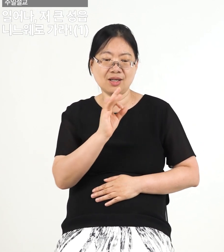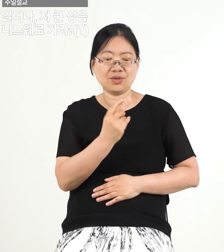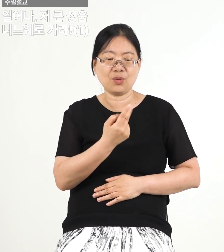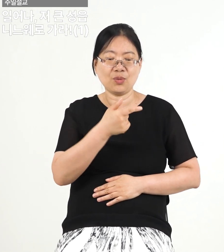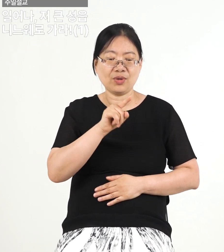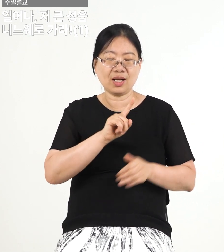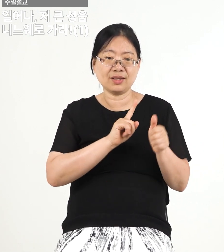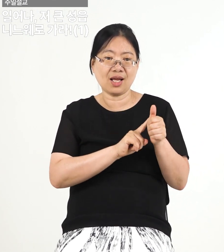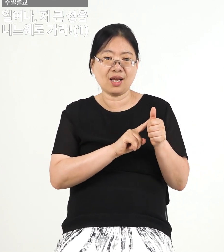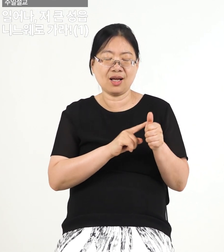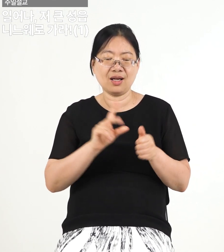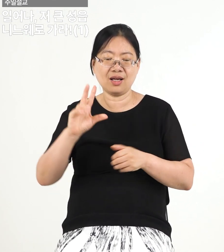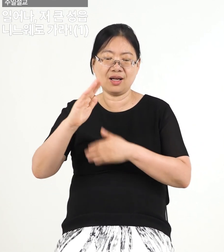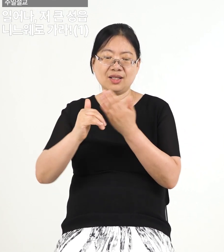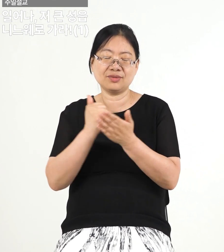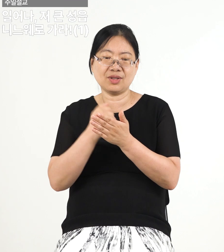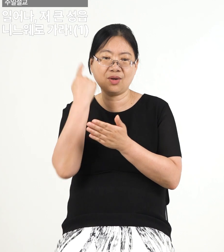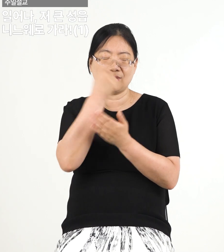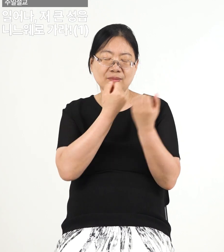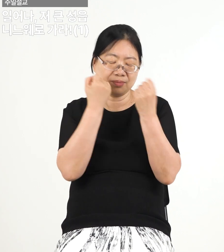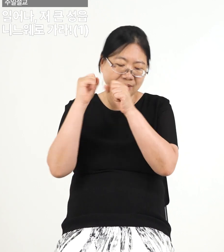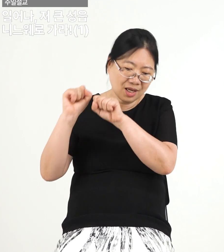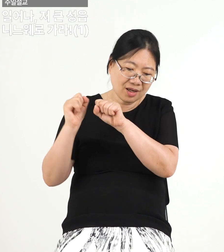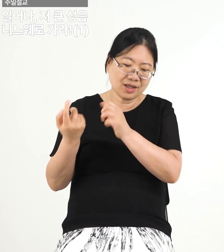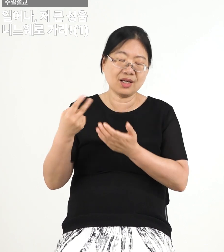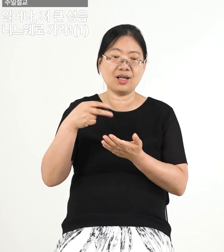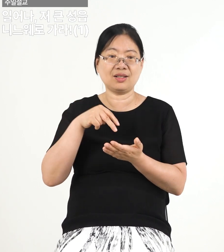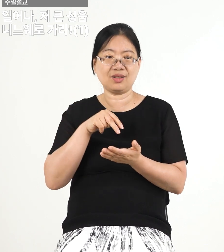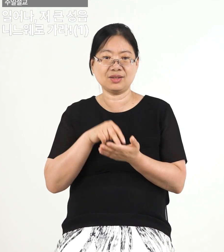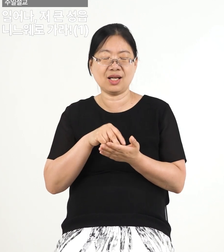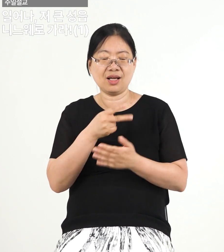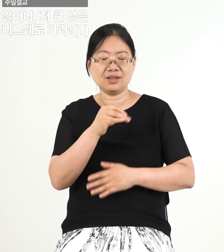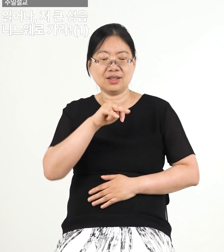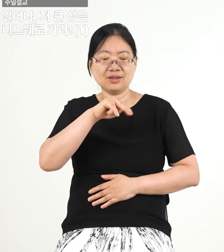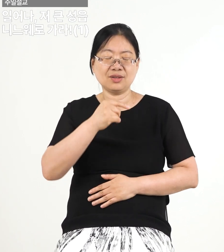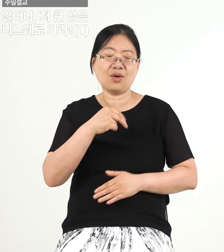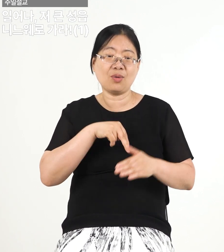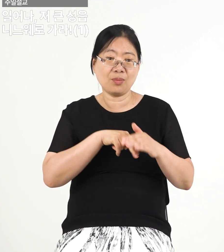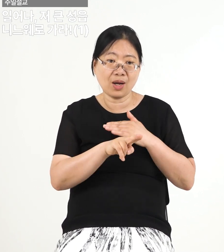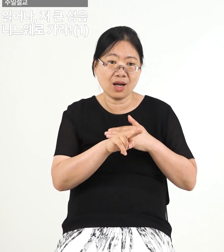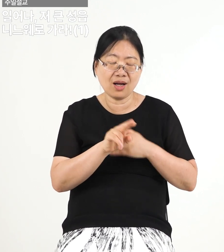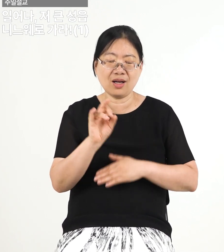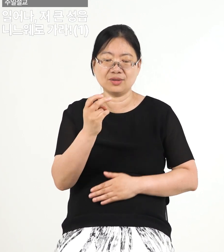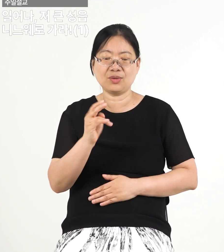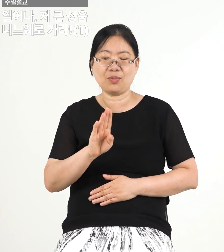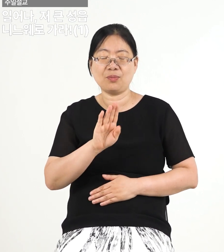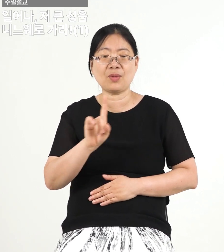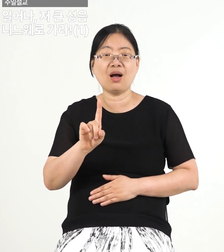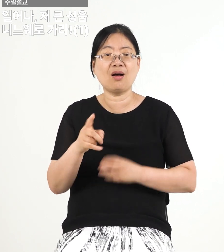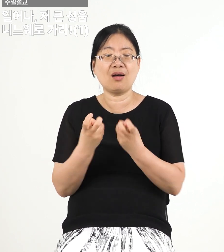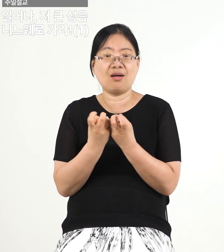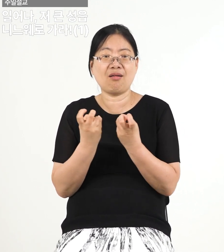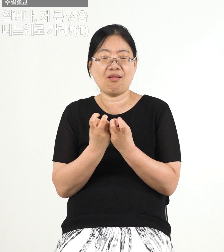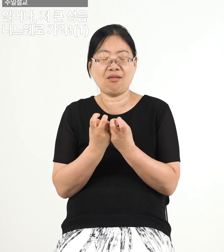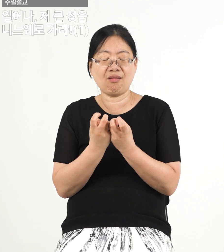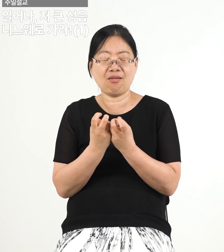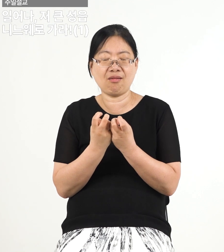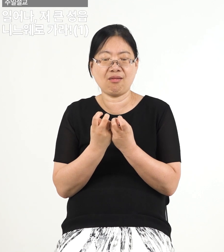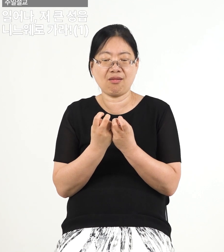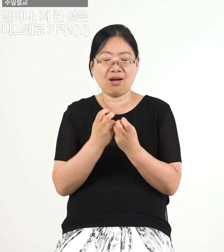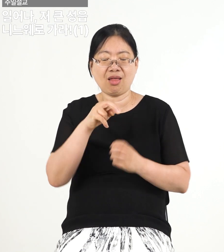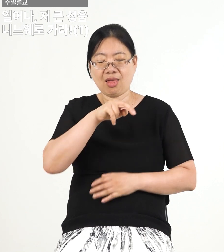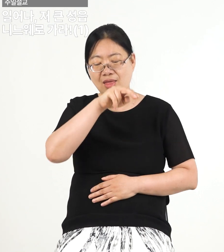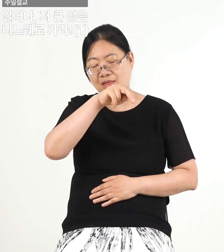요나가 여호와의 얼굴을 피하려고 일어나 다시스로 도망하려 하여 욥바로 어떻게 했어요? 내려갔어요.